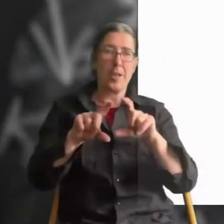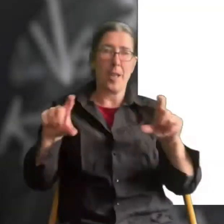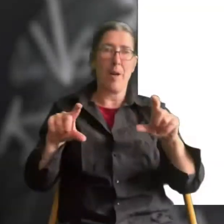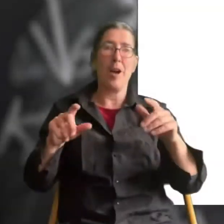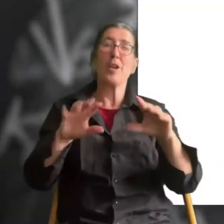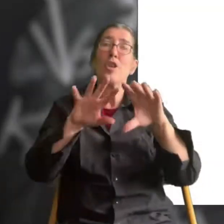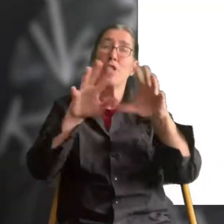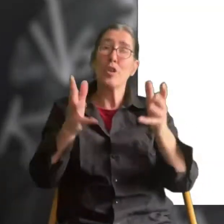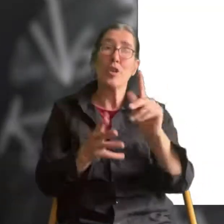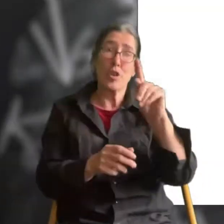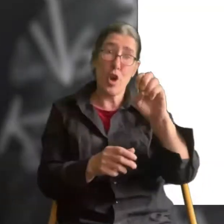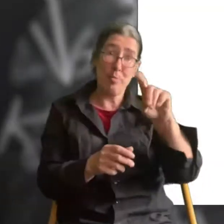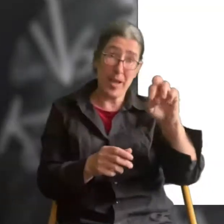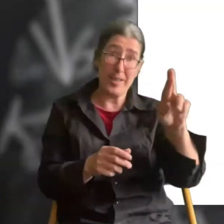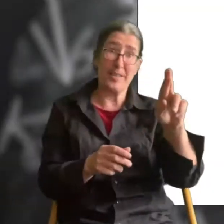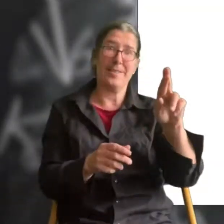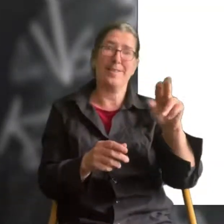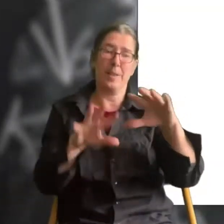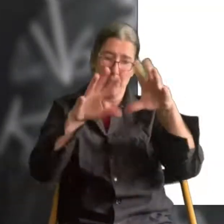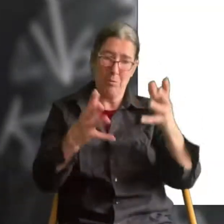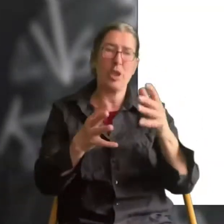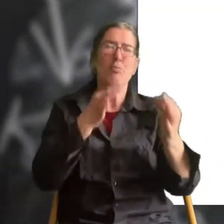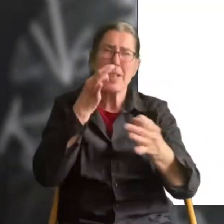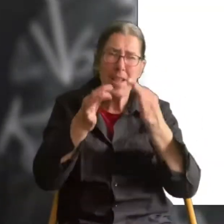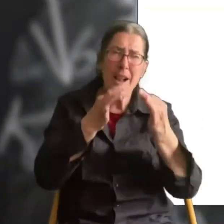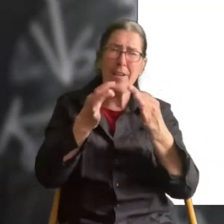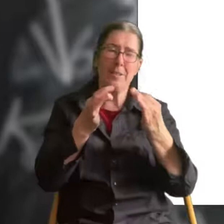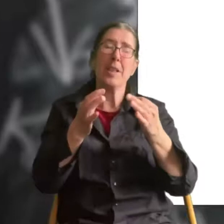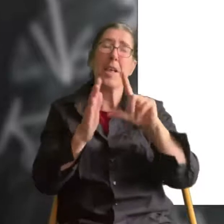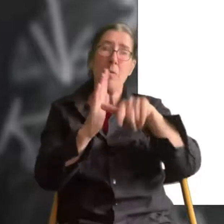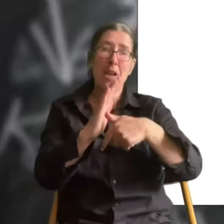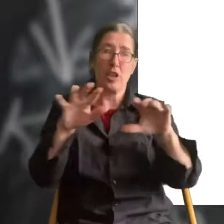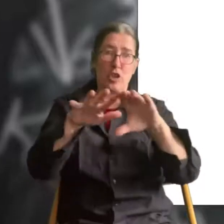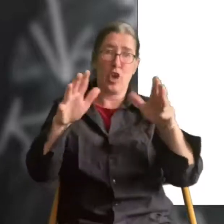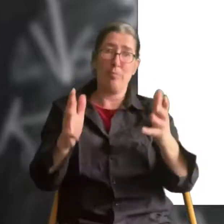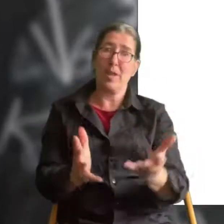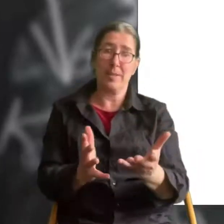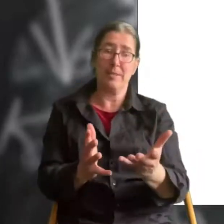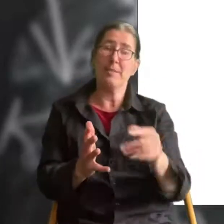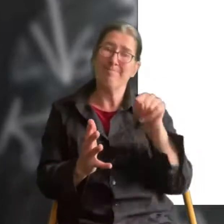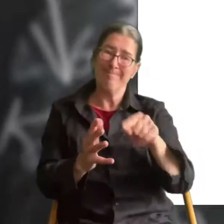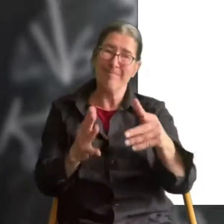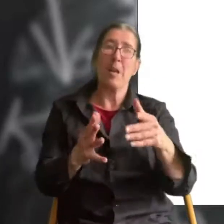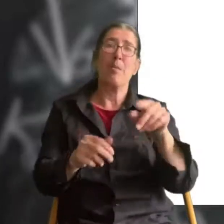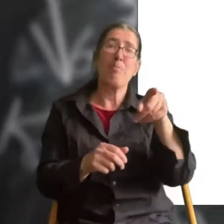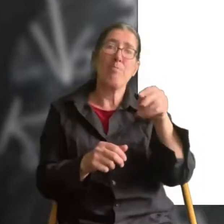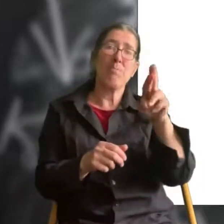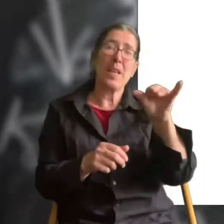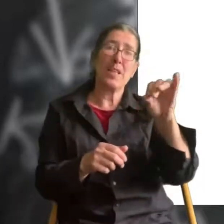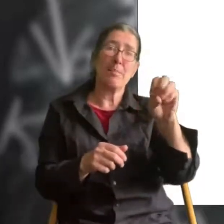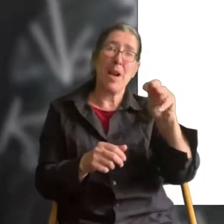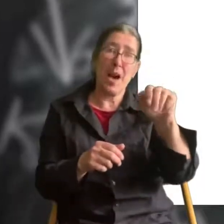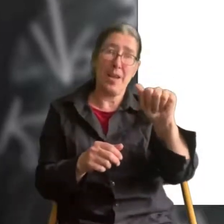Diesmal geht es um Körper, und zwar um eine spezielle Art von Körpern, geometrischen Körpern, und zwar um Prismen.